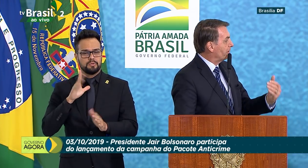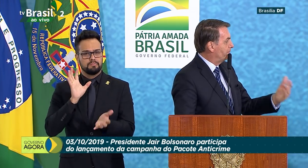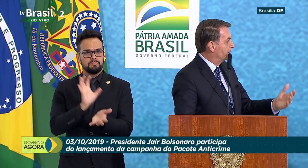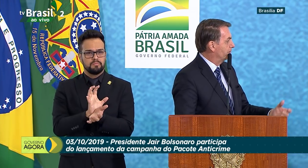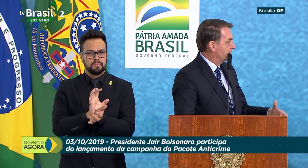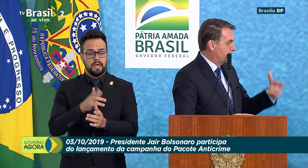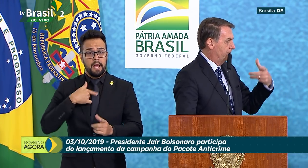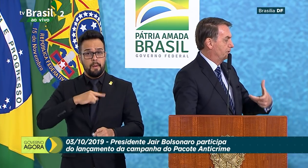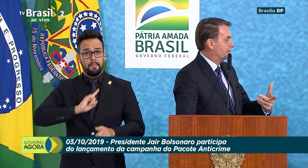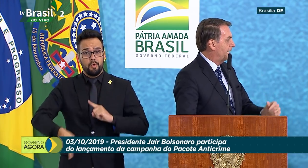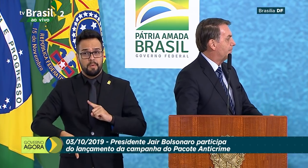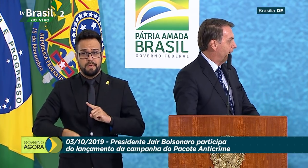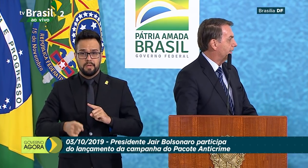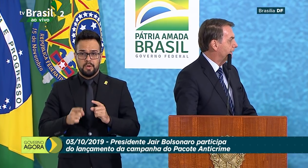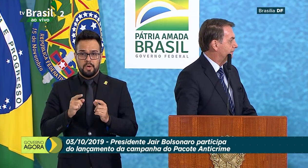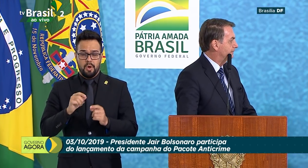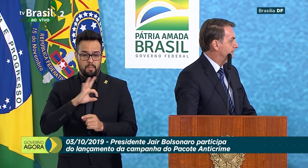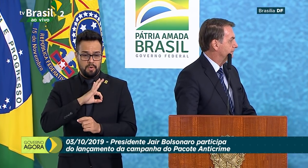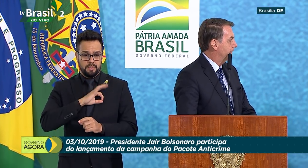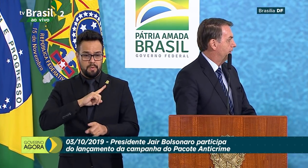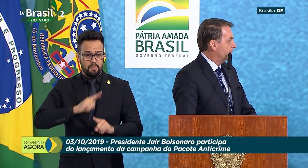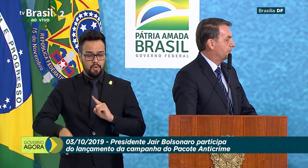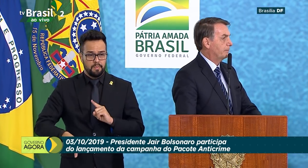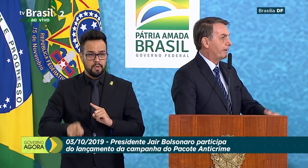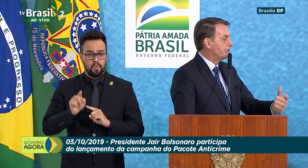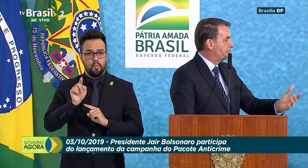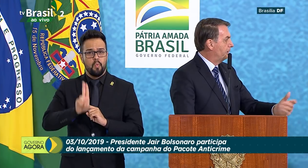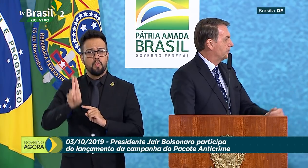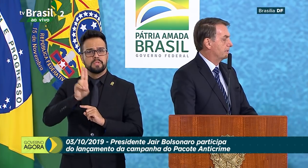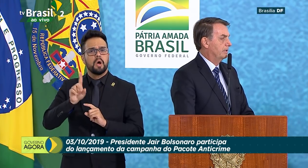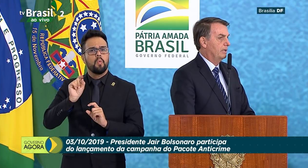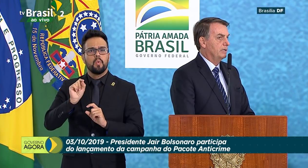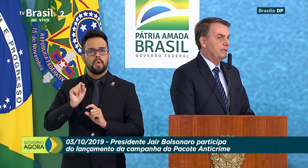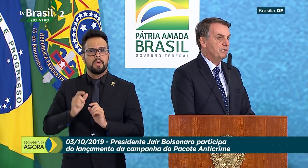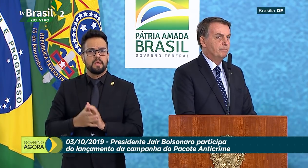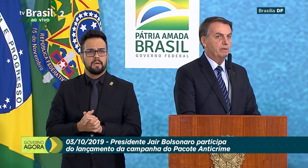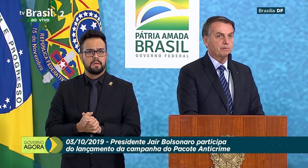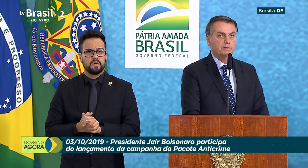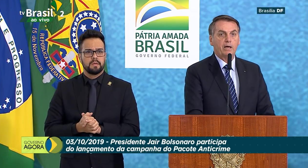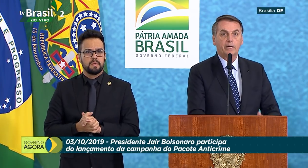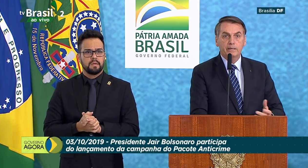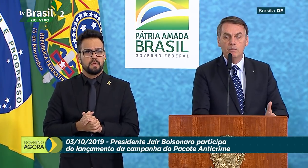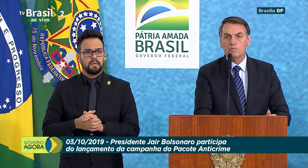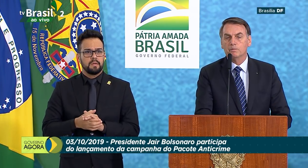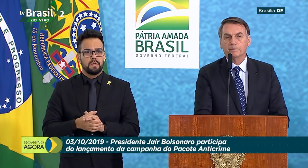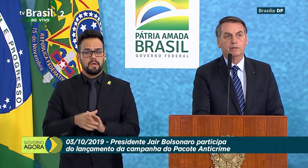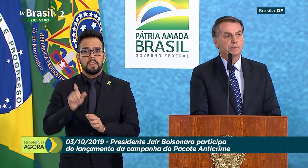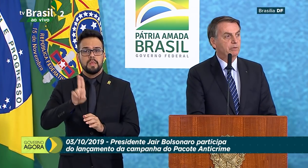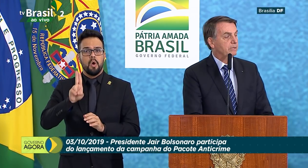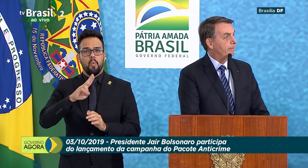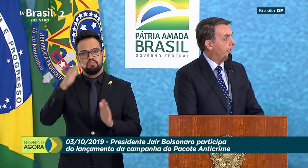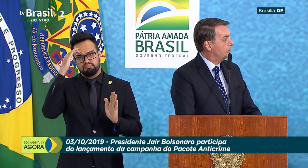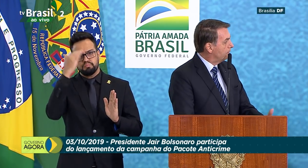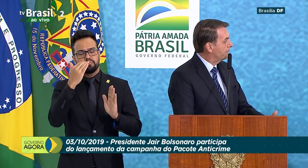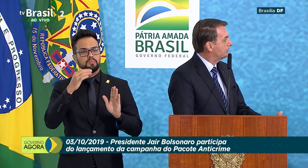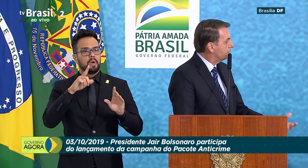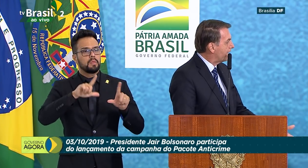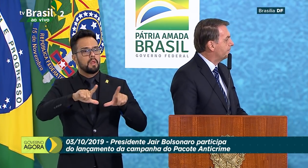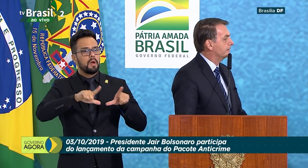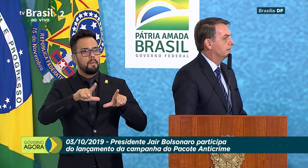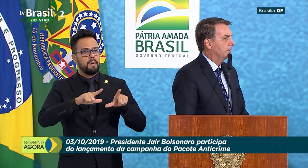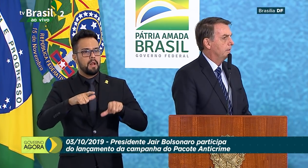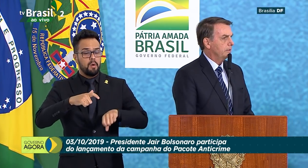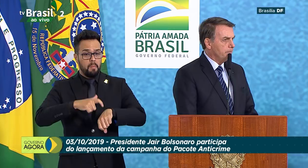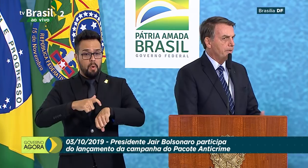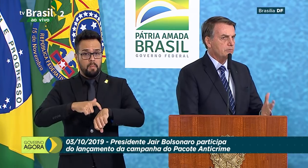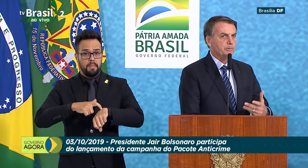fossem proibidos de usar balaclava. Ou seja, para expô-los, inibi-los a não cumprir com o seu trabalho no momento